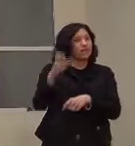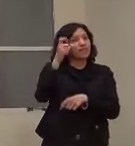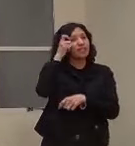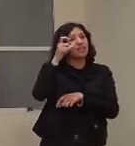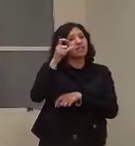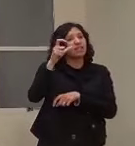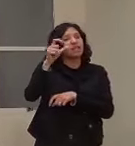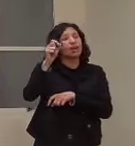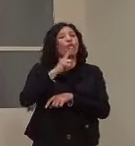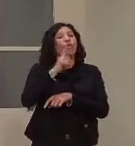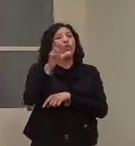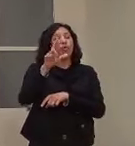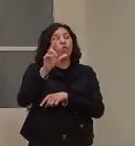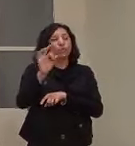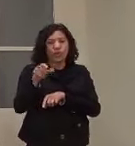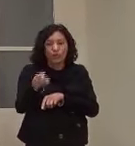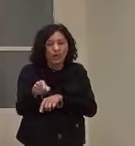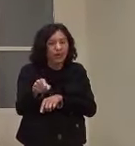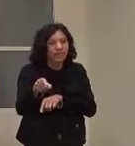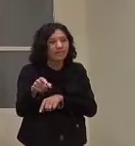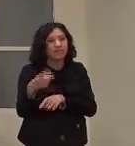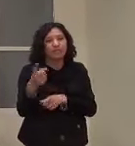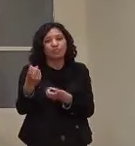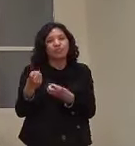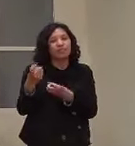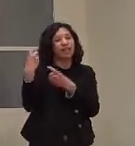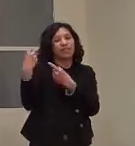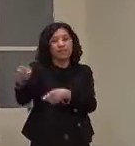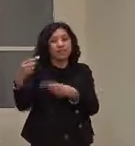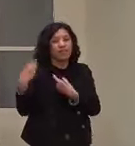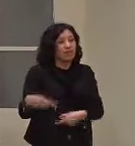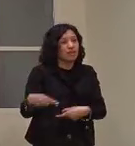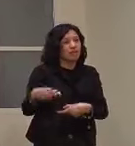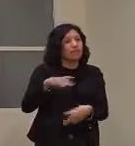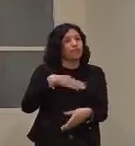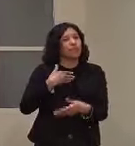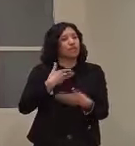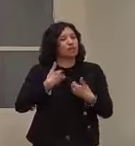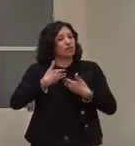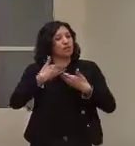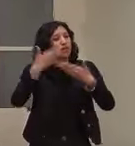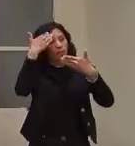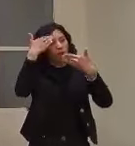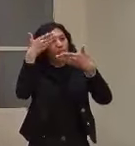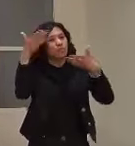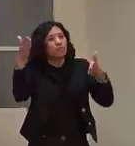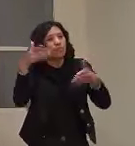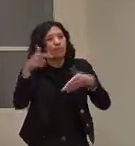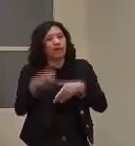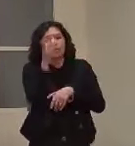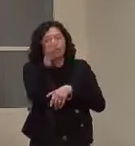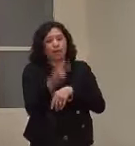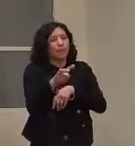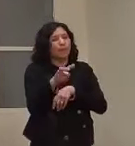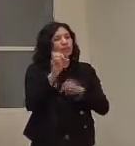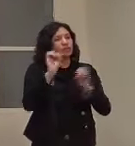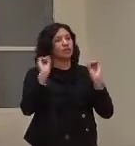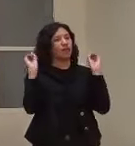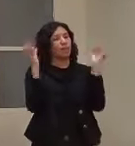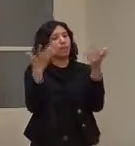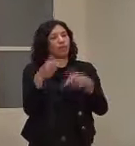otras necesidades y esa actitud abierta es el nuevo posicionamiento los hace mejores personas